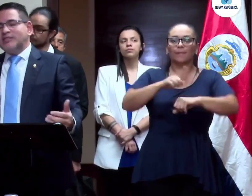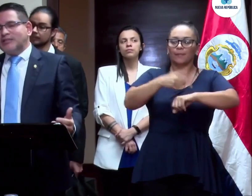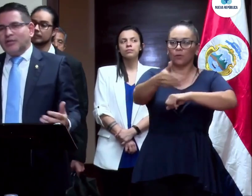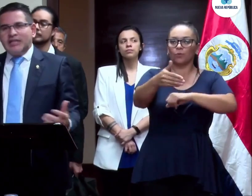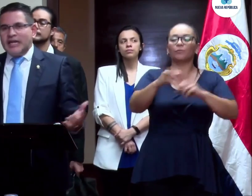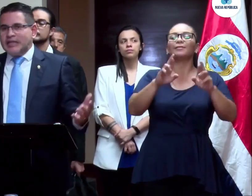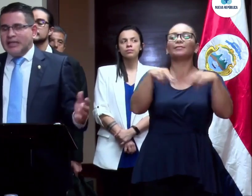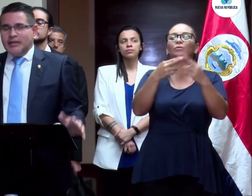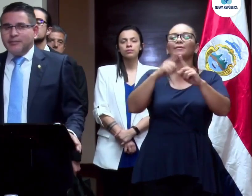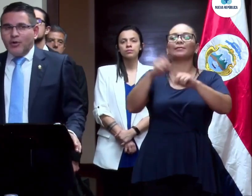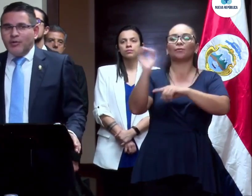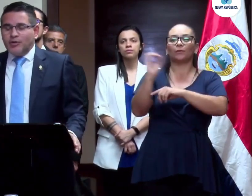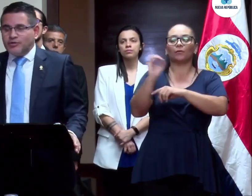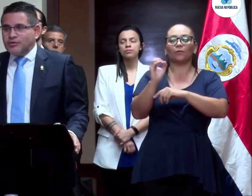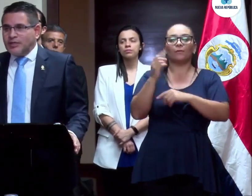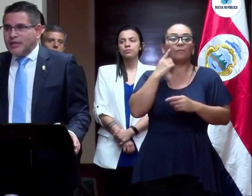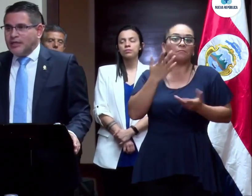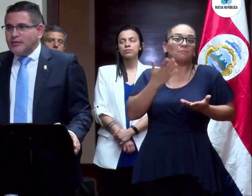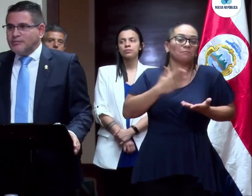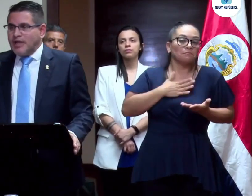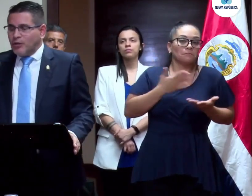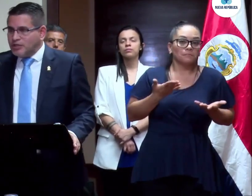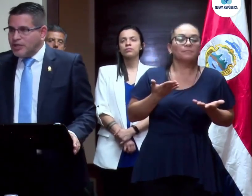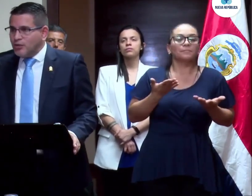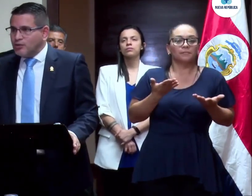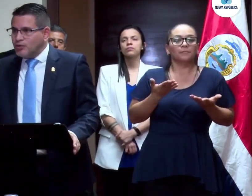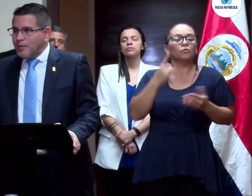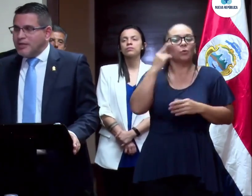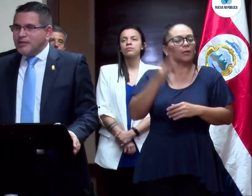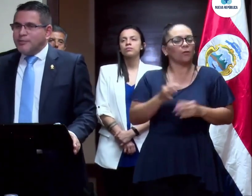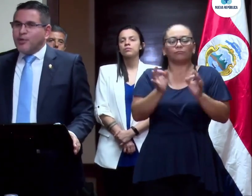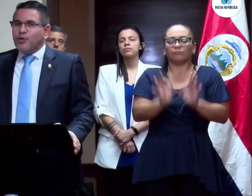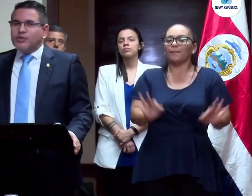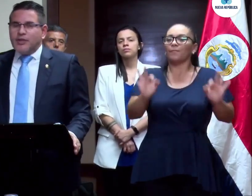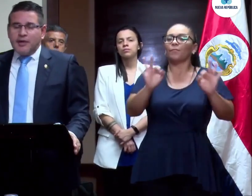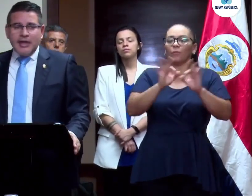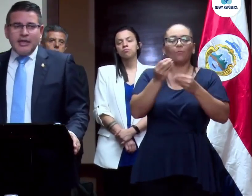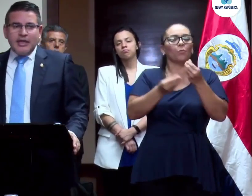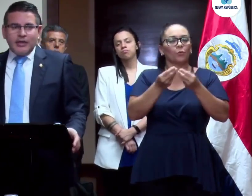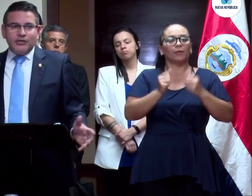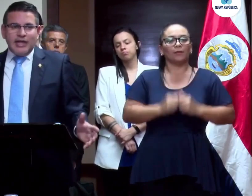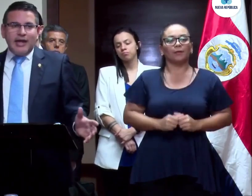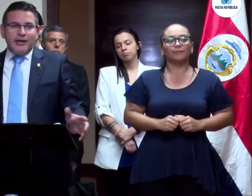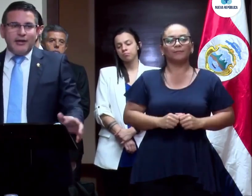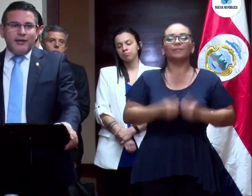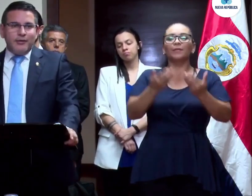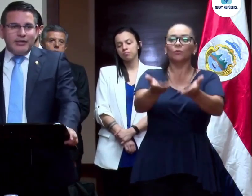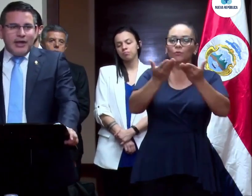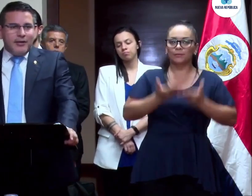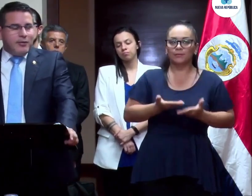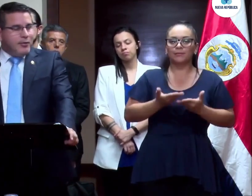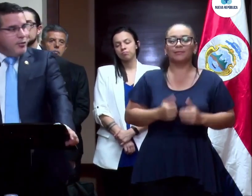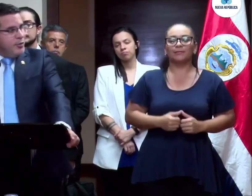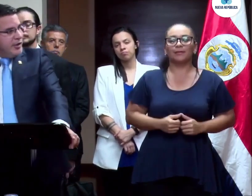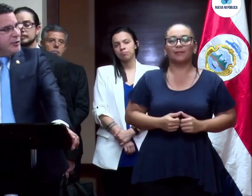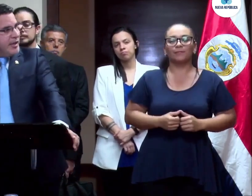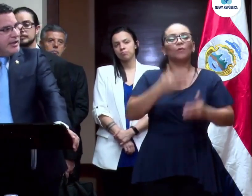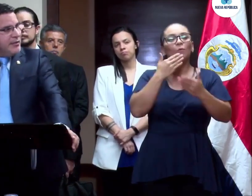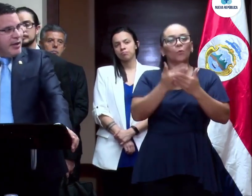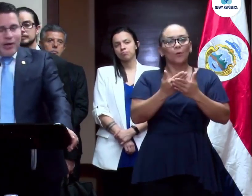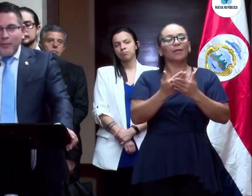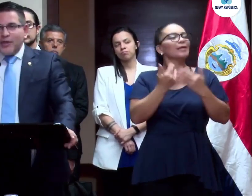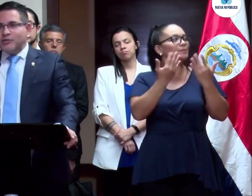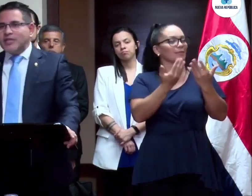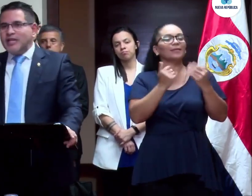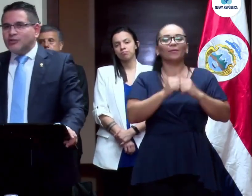de sesiones extraordinarias, por lo menos la considero sumamente productiva y que nos da una muy buena